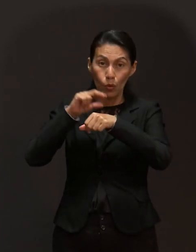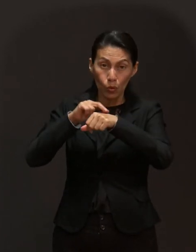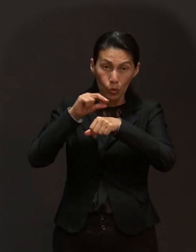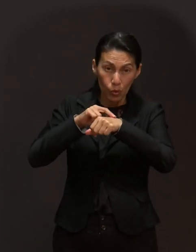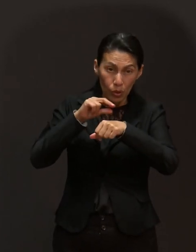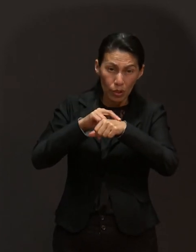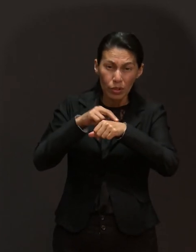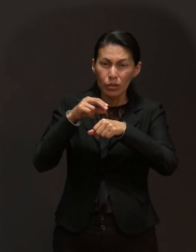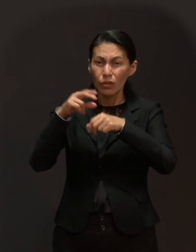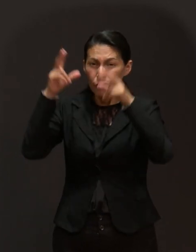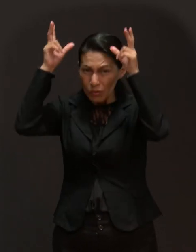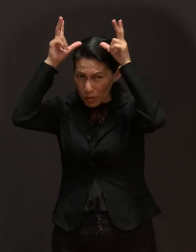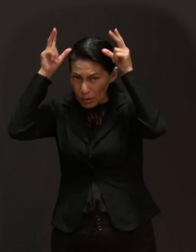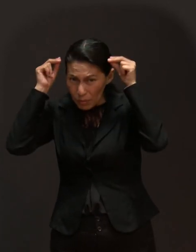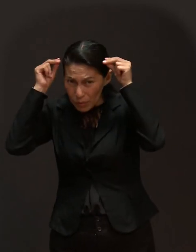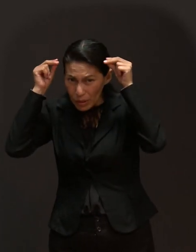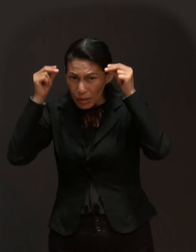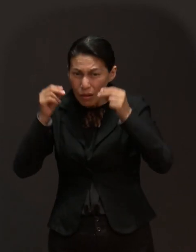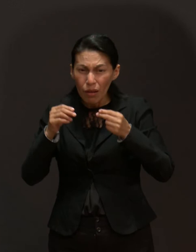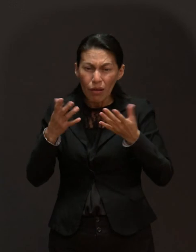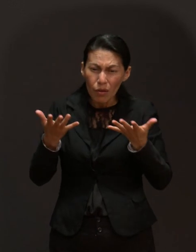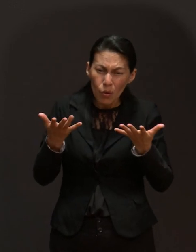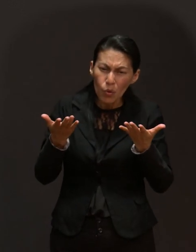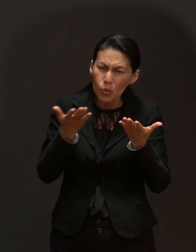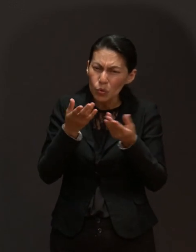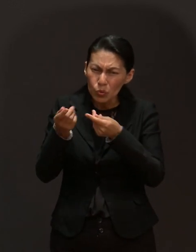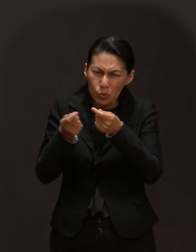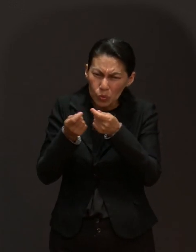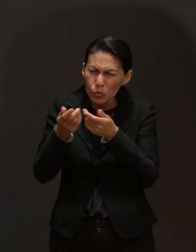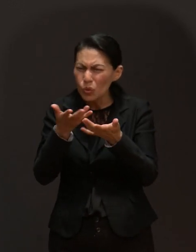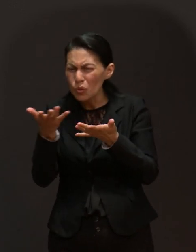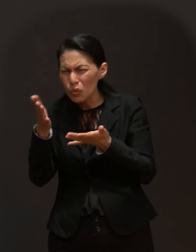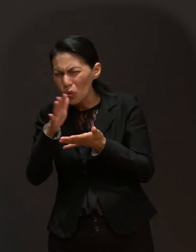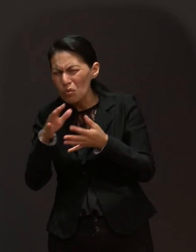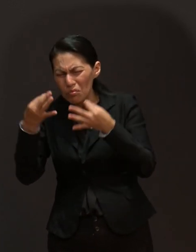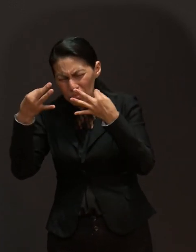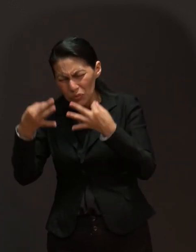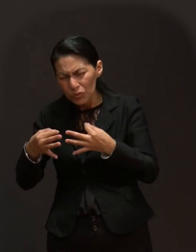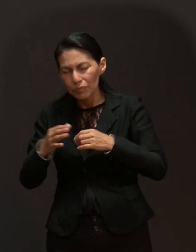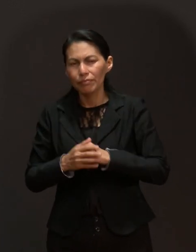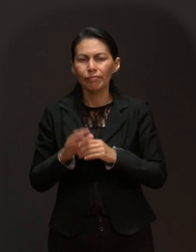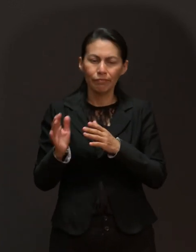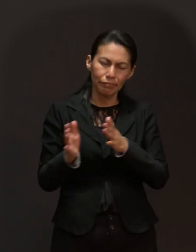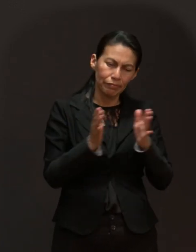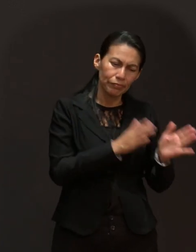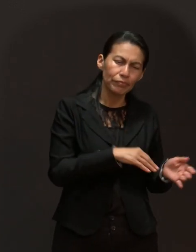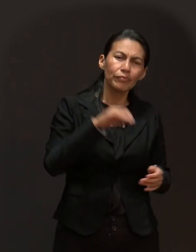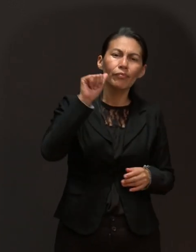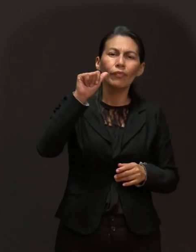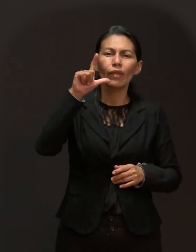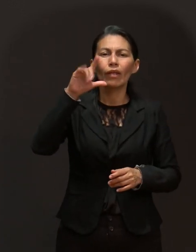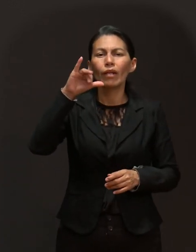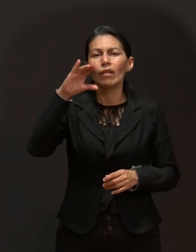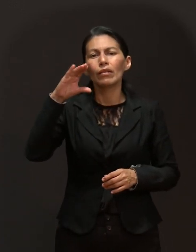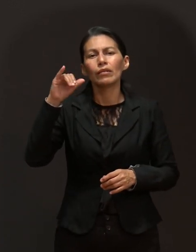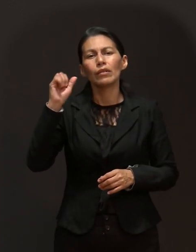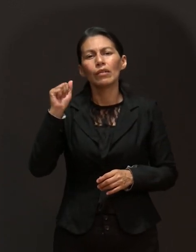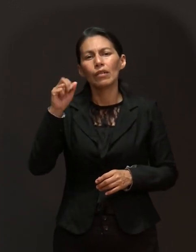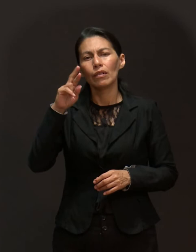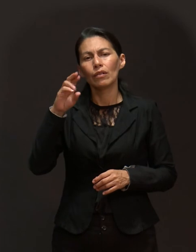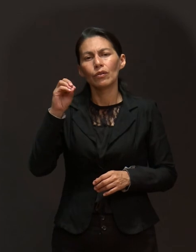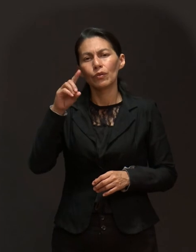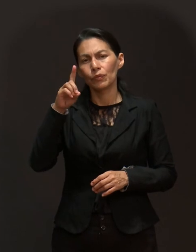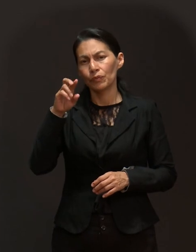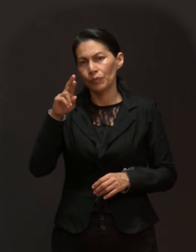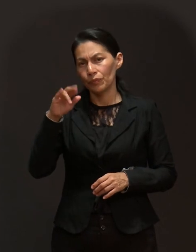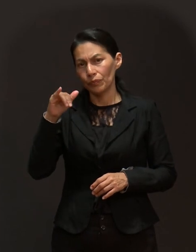los médicos y enfermeras Para su gloria y honor Alicia Rodríguez Pido por favor Oren